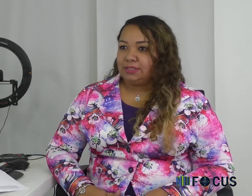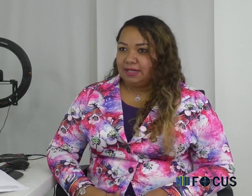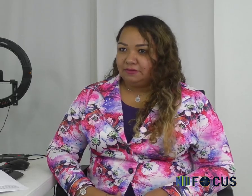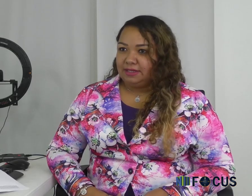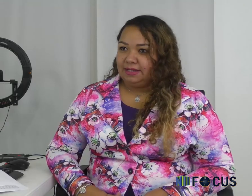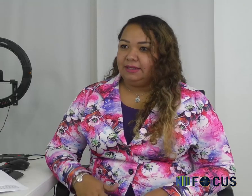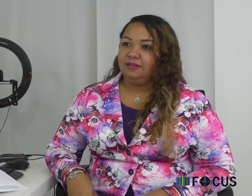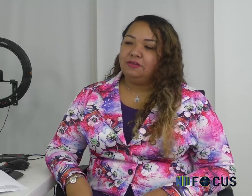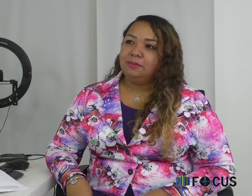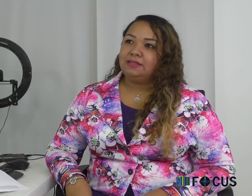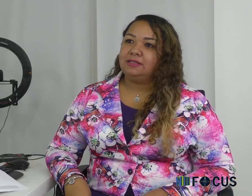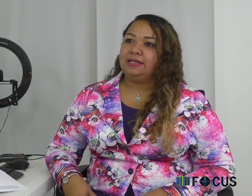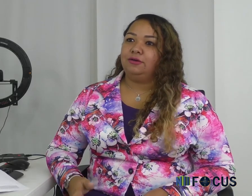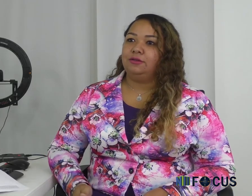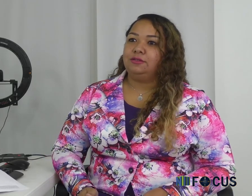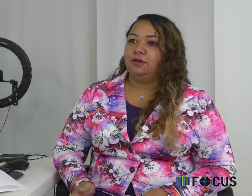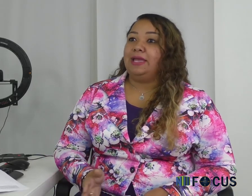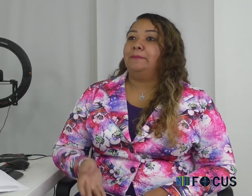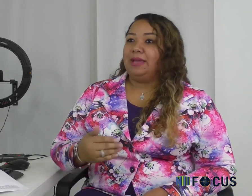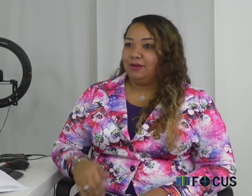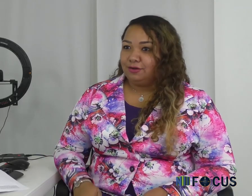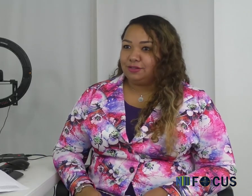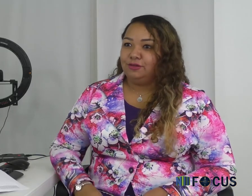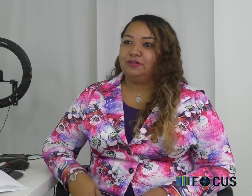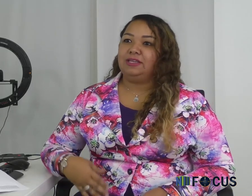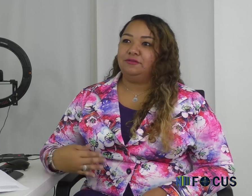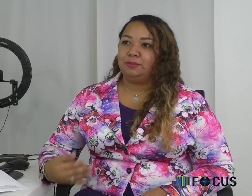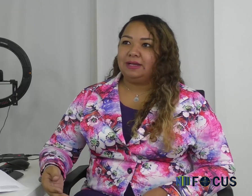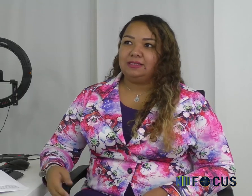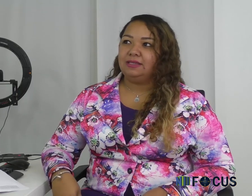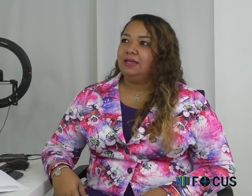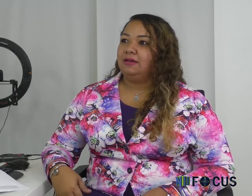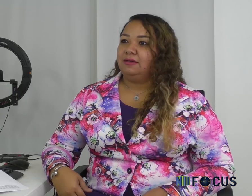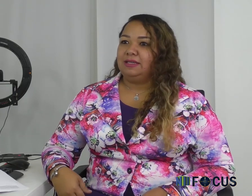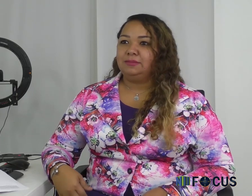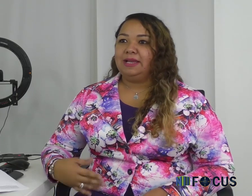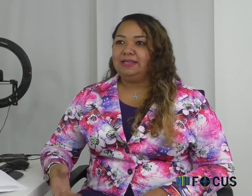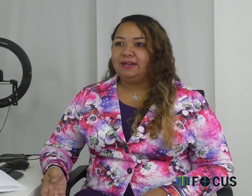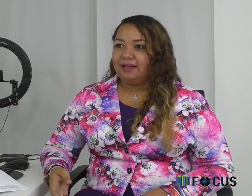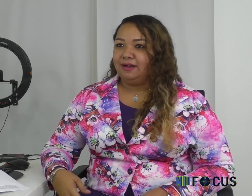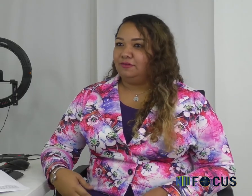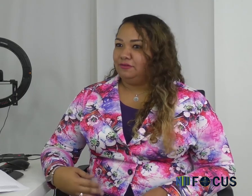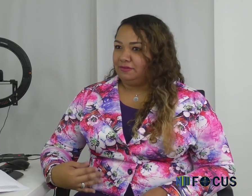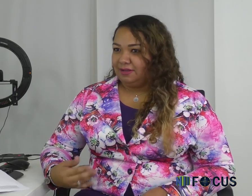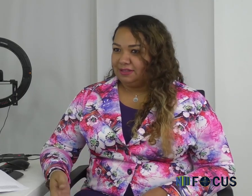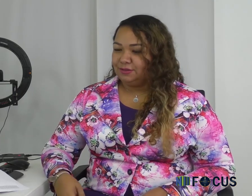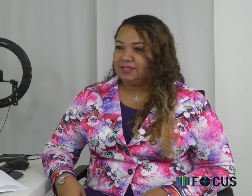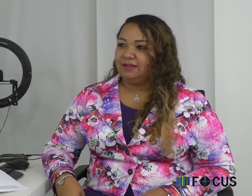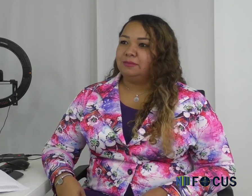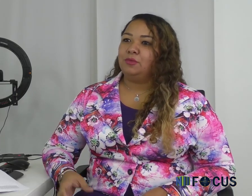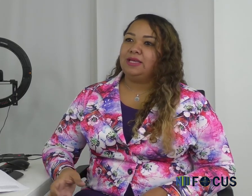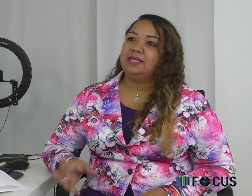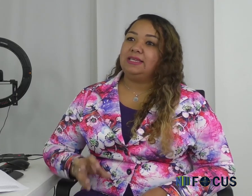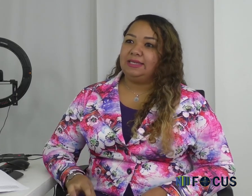productieafdeling. Heel veel mensen linken ons nog en bellen ons nog voor de informatie. Is mijn ID-kaart af of al